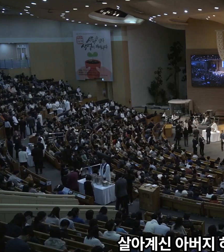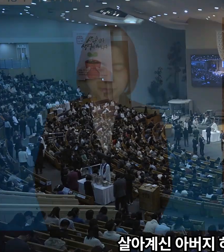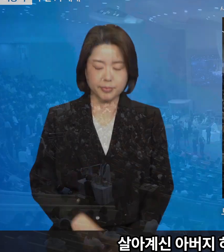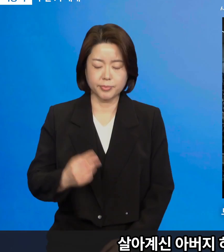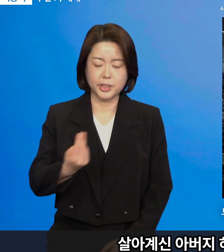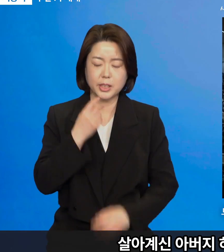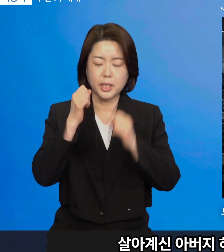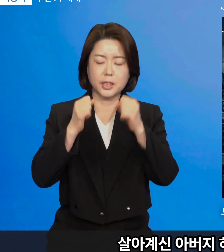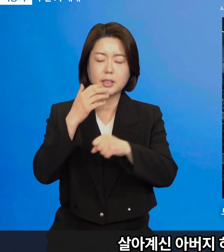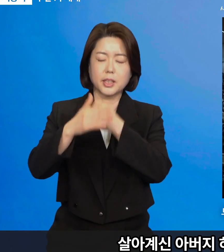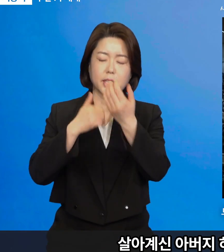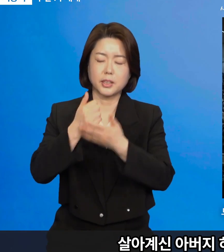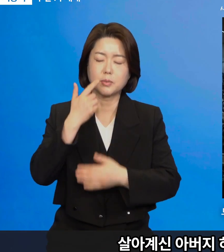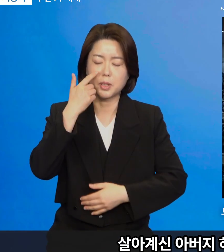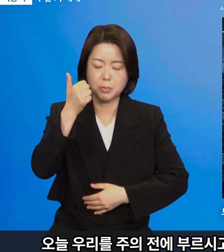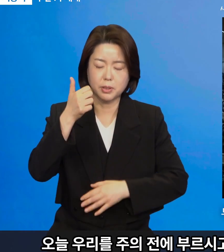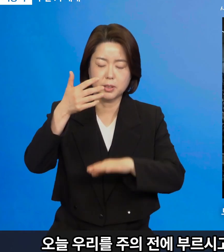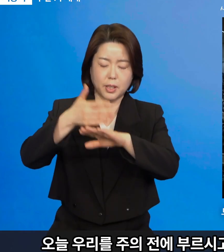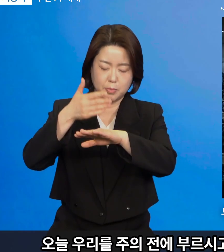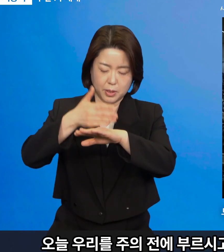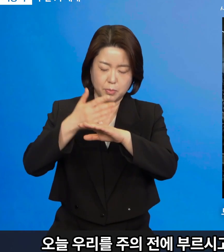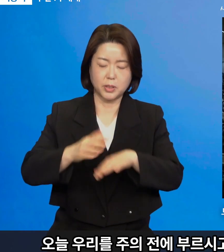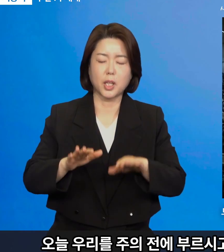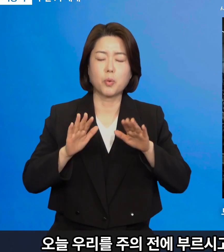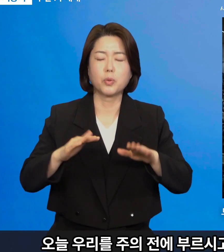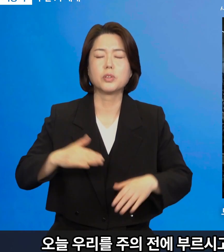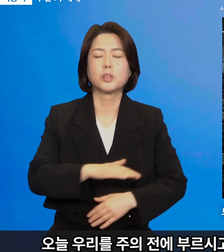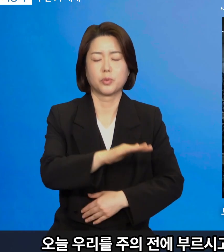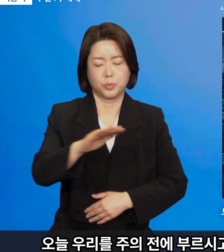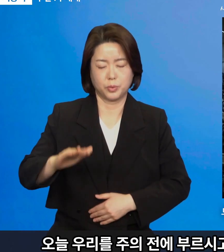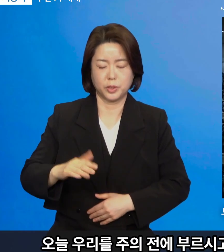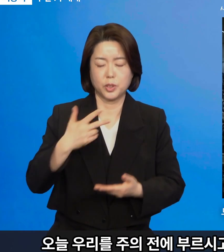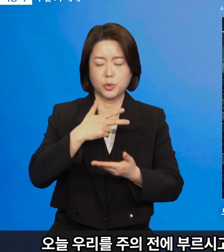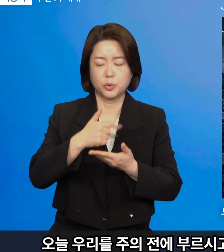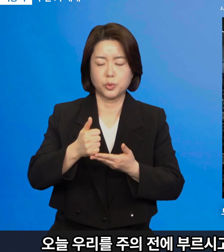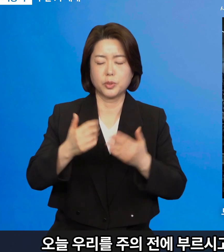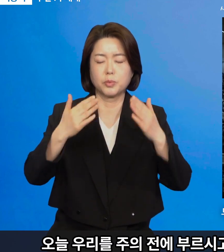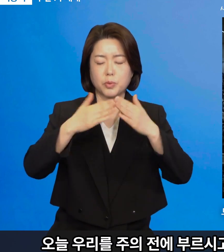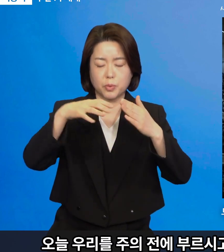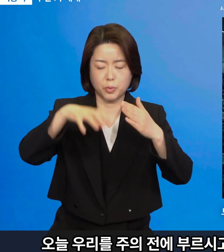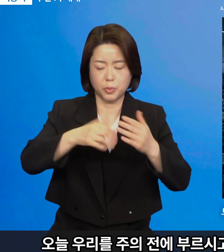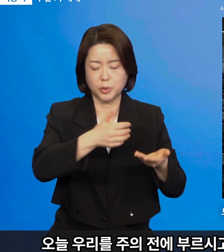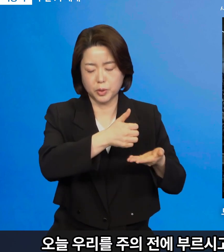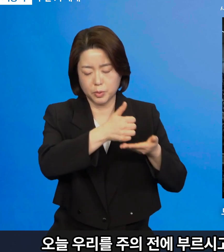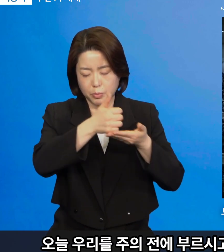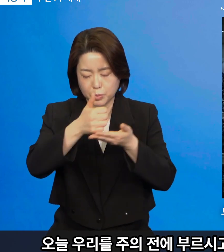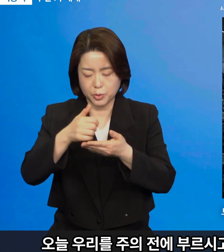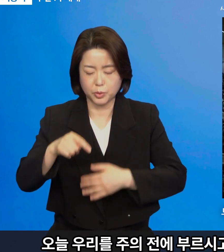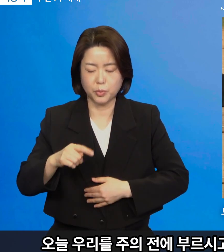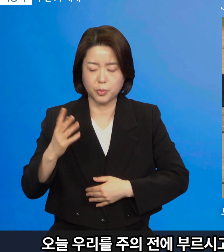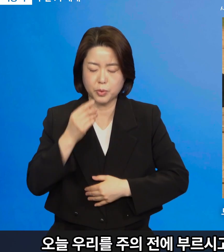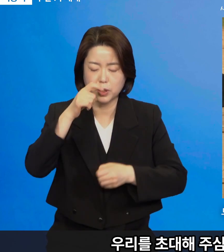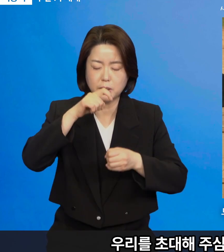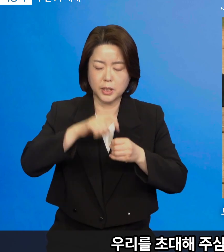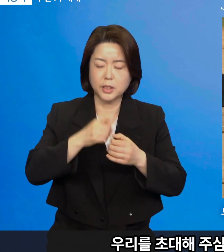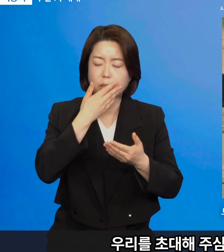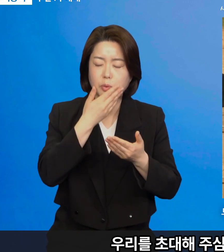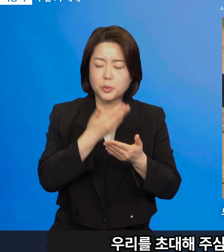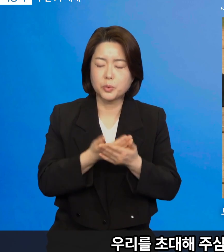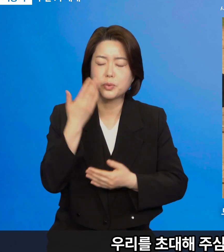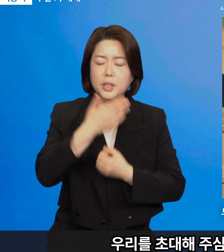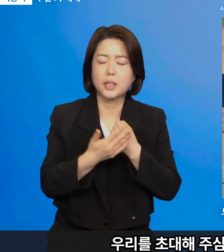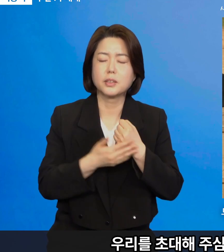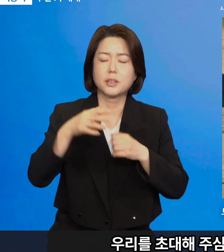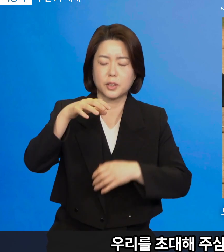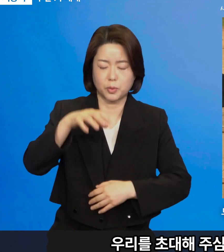살아계신 아버지 하나님, 감사합니다. 오늘 우리를 주의 전에 부르시고 또한 성찬의 귀한 은혜 식탁에 우리를 초대해